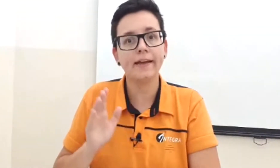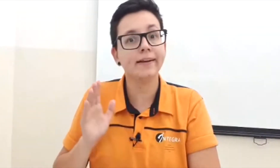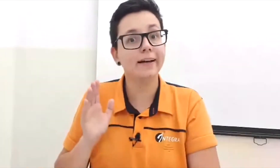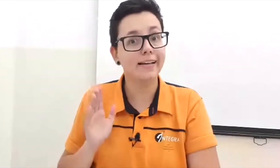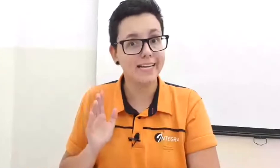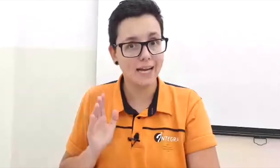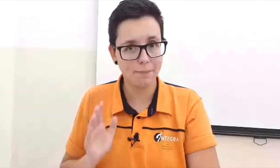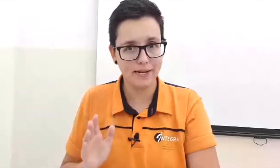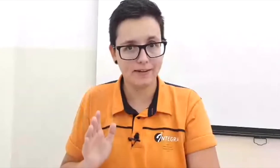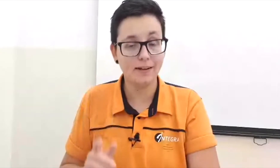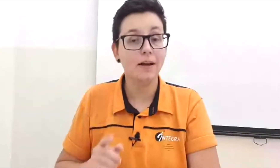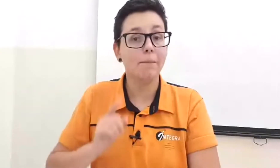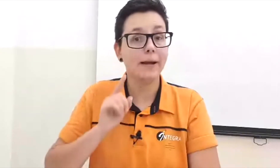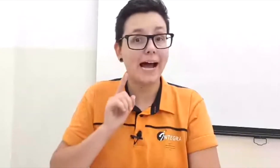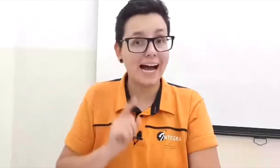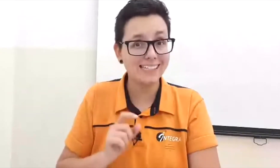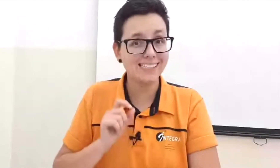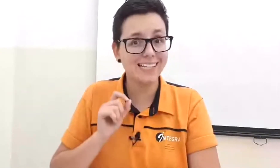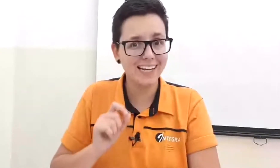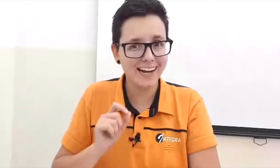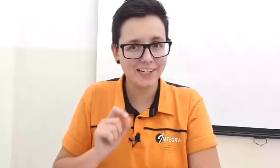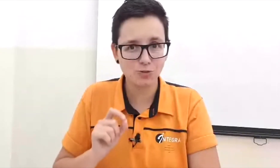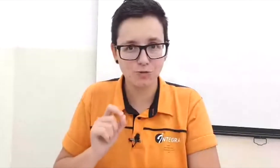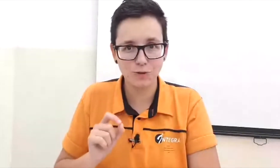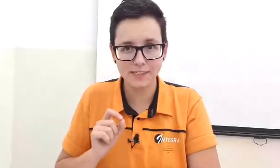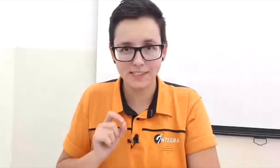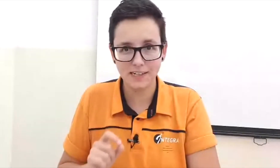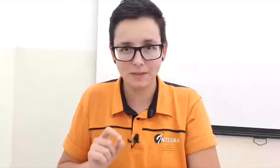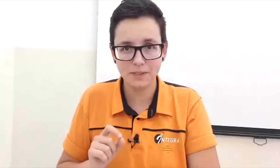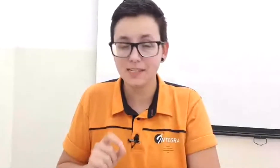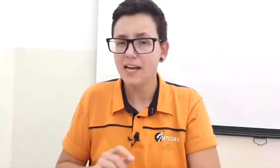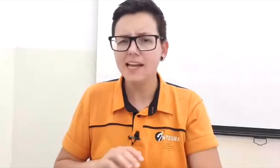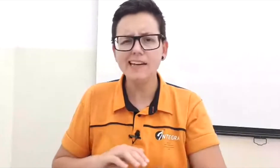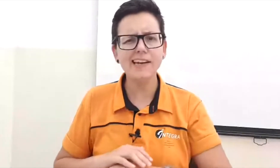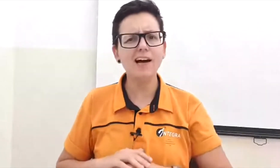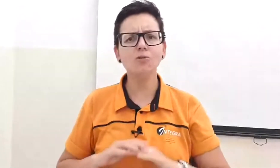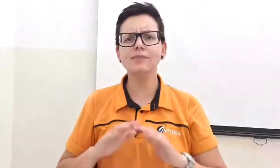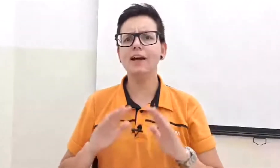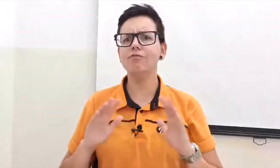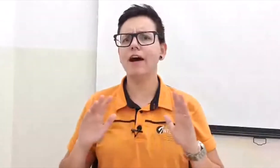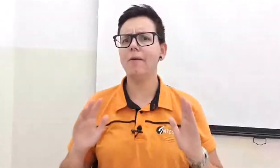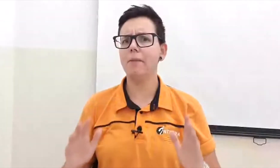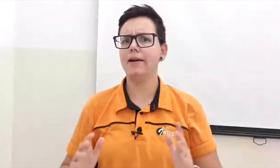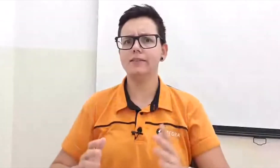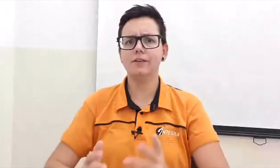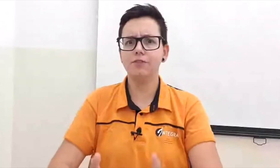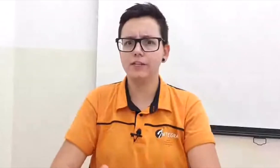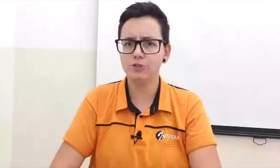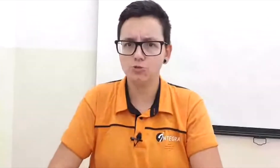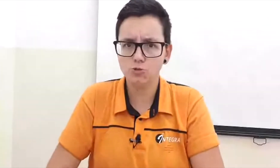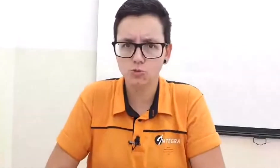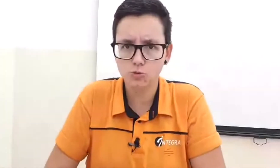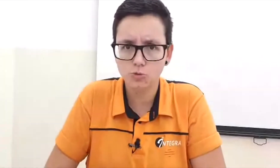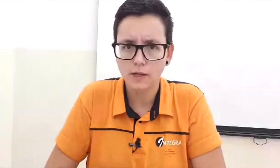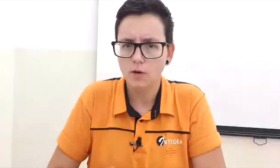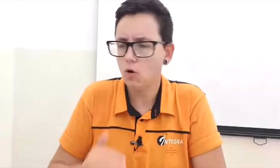compreenda e aprenda para acelerar a sua fluência na Libras e não travar mais na frente de um surdo, ou